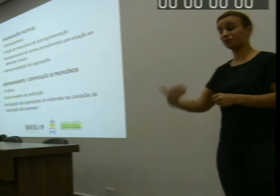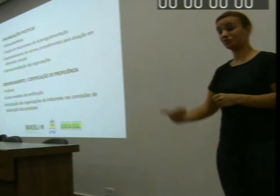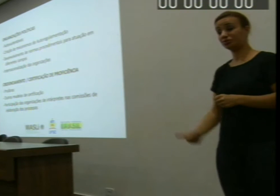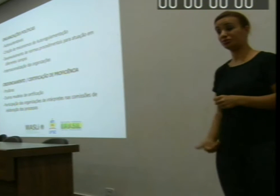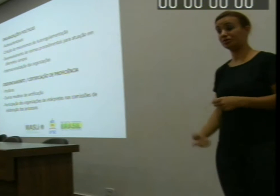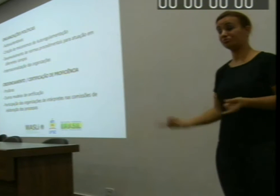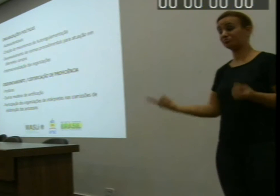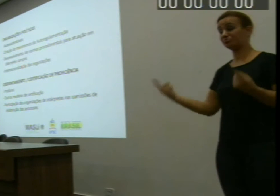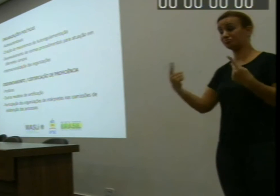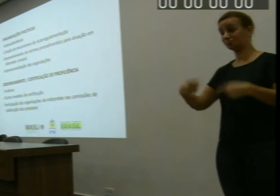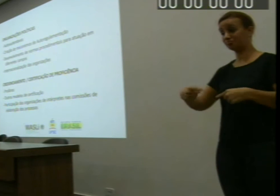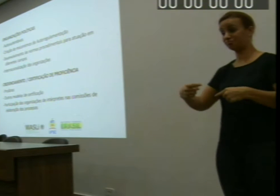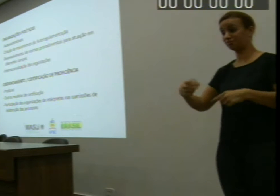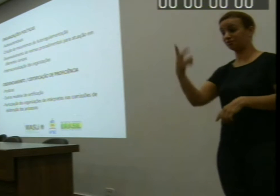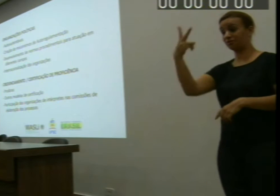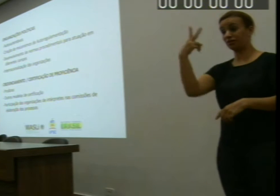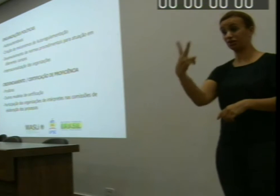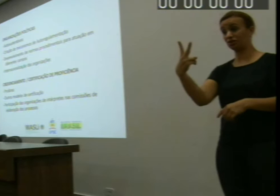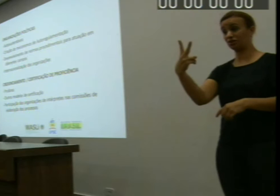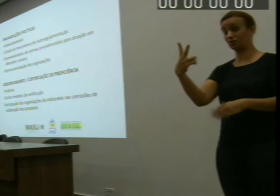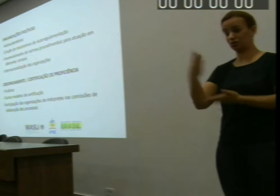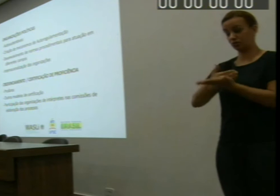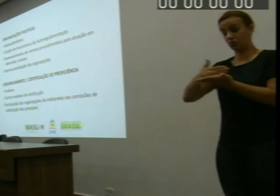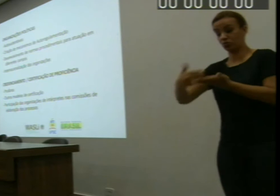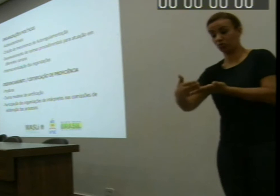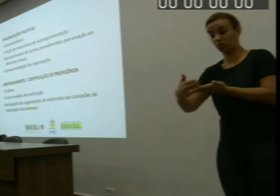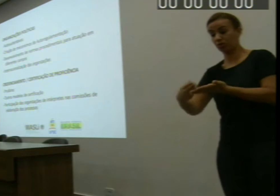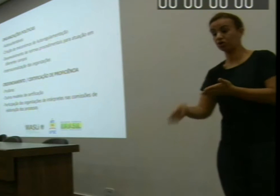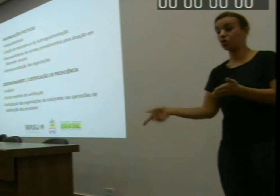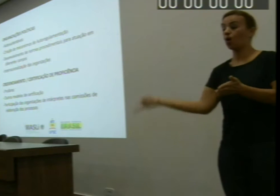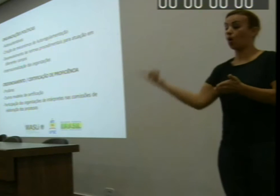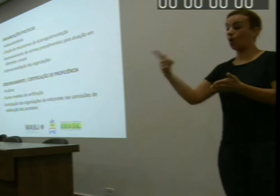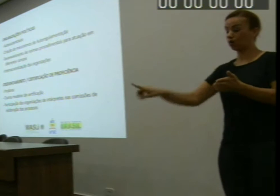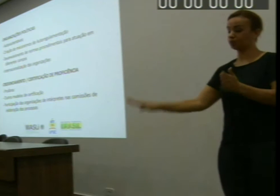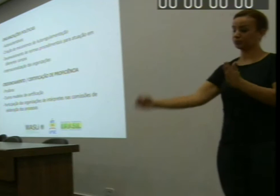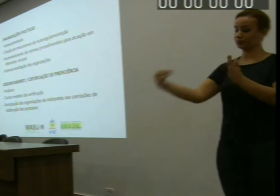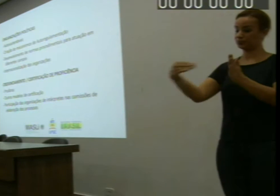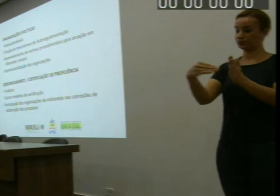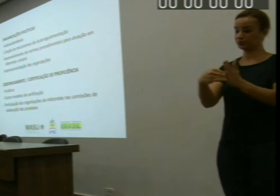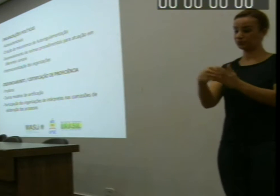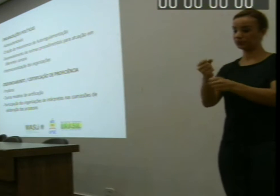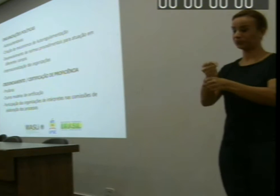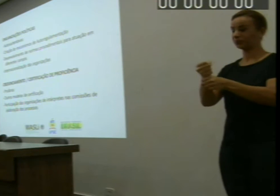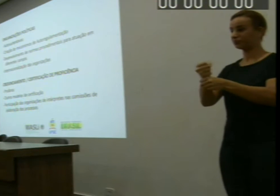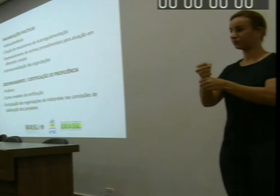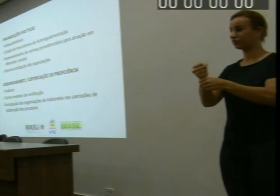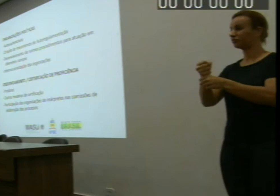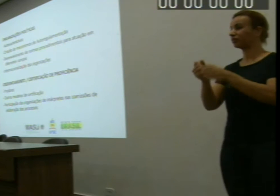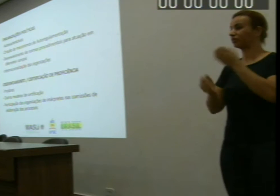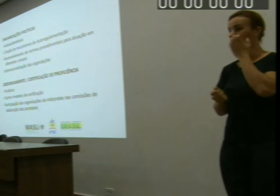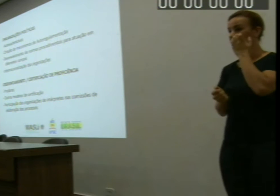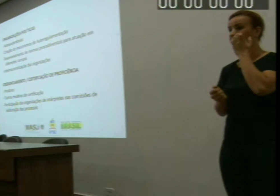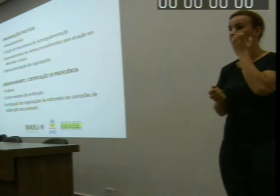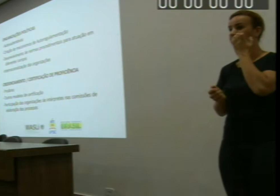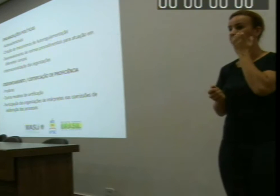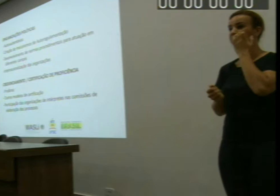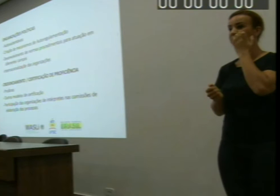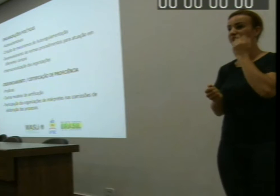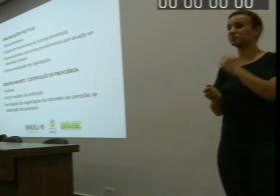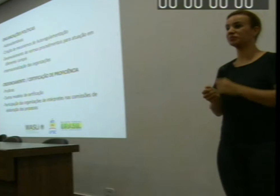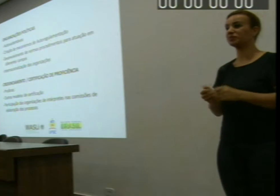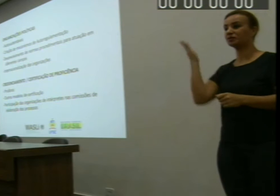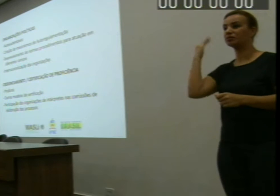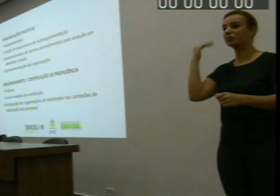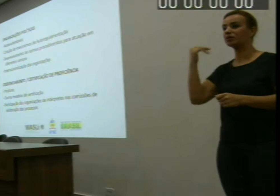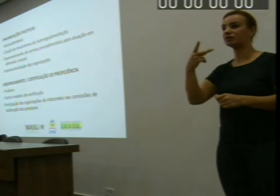pró libras no mesmo ano um no começo e outro no final não sei quem que aqui lembra dessa época teve duas vezes que isso